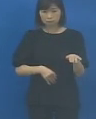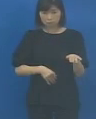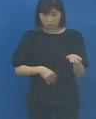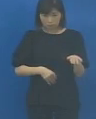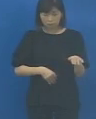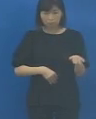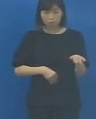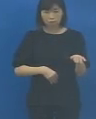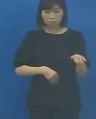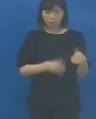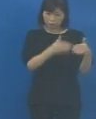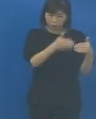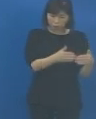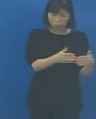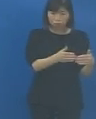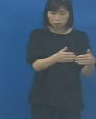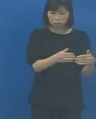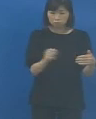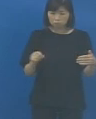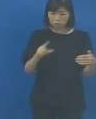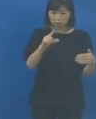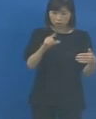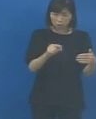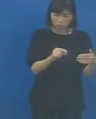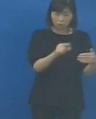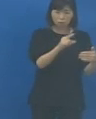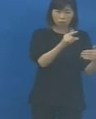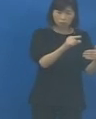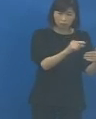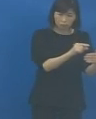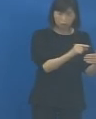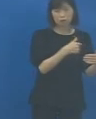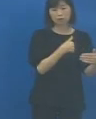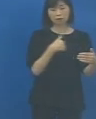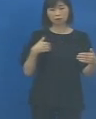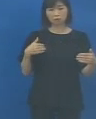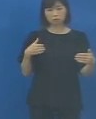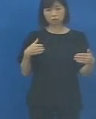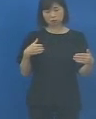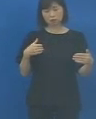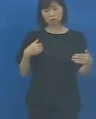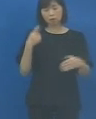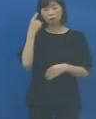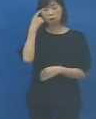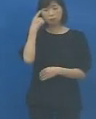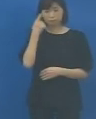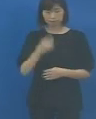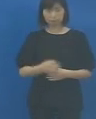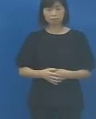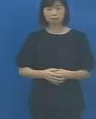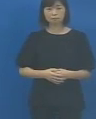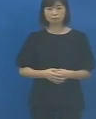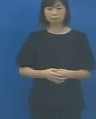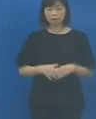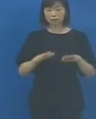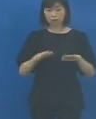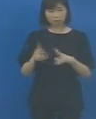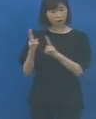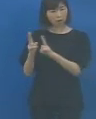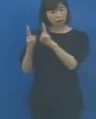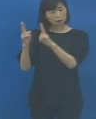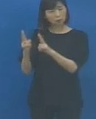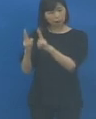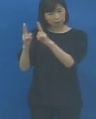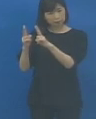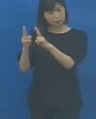ったり、伸びたり縮んだりぐらいには、できるはずであります。まあ、今大東市では